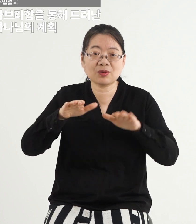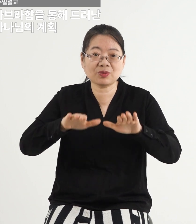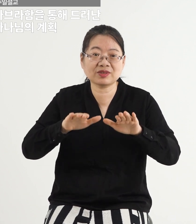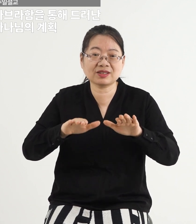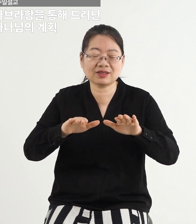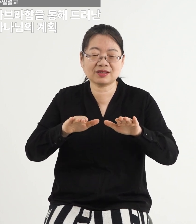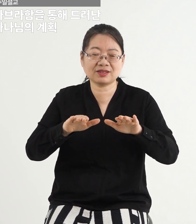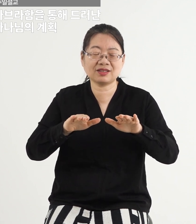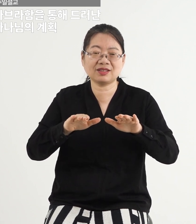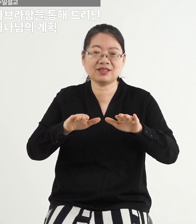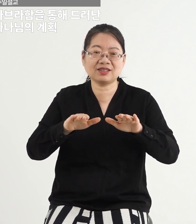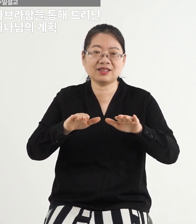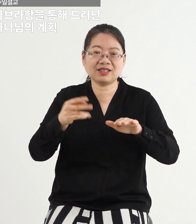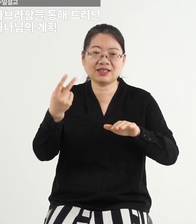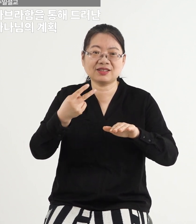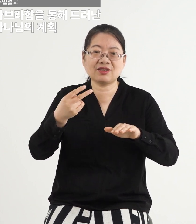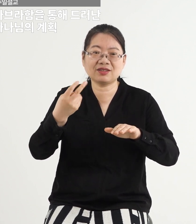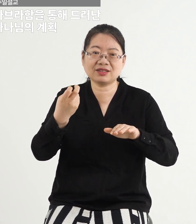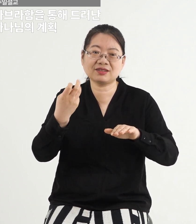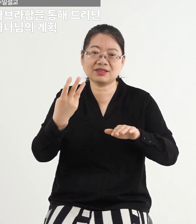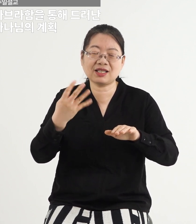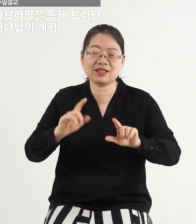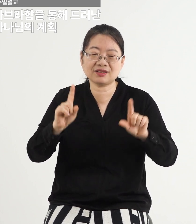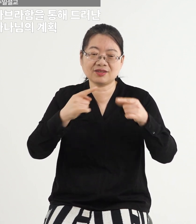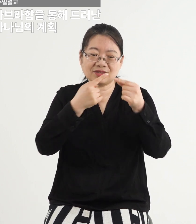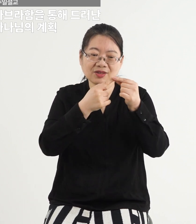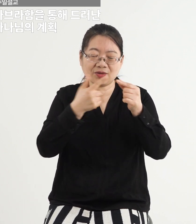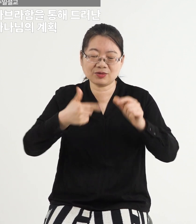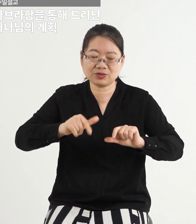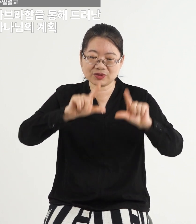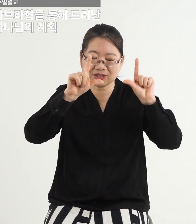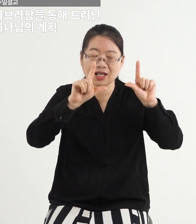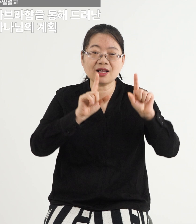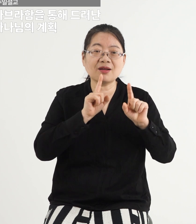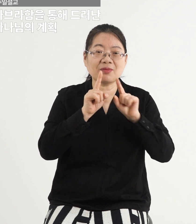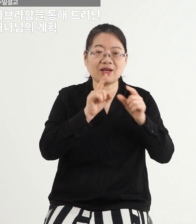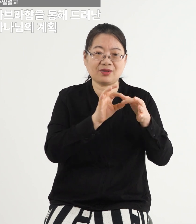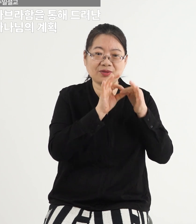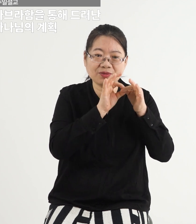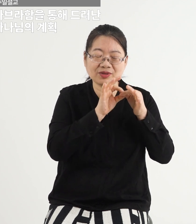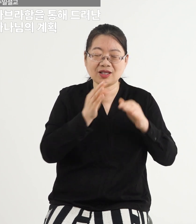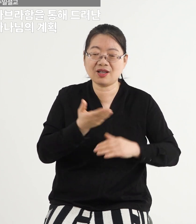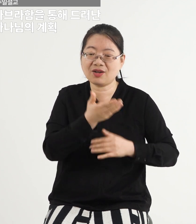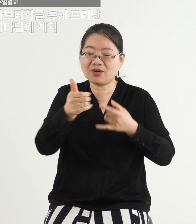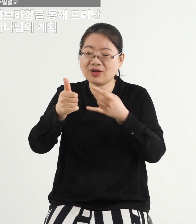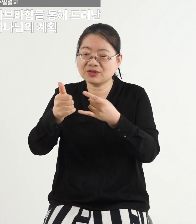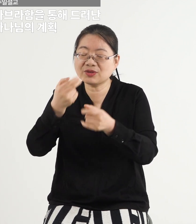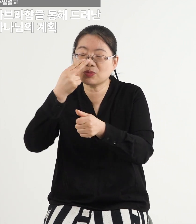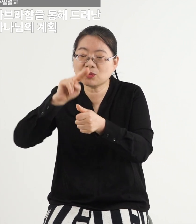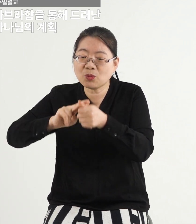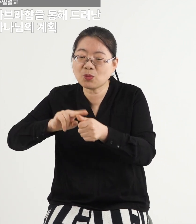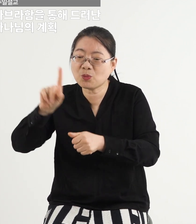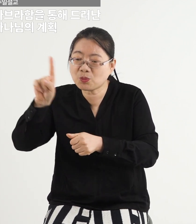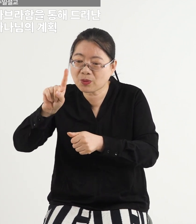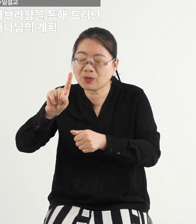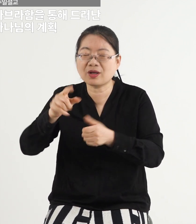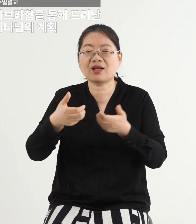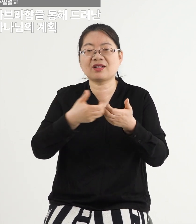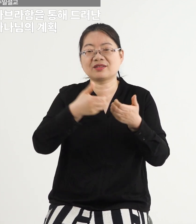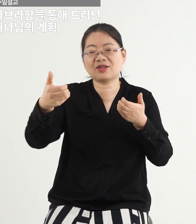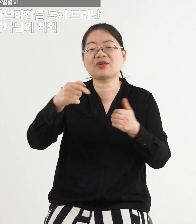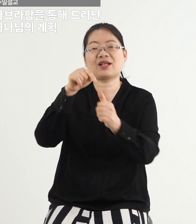이 첫 주일날 주께서 말씀을 통해서 여러분들에게 주시는 도전이 뭐냐면 떠나라는